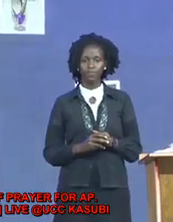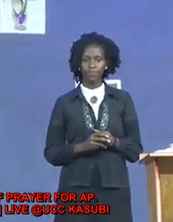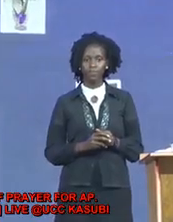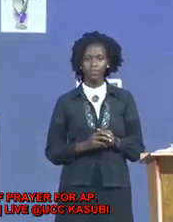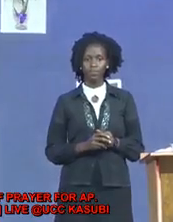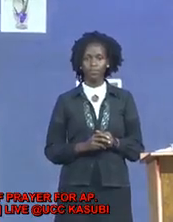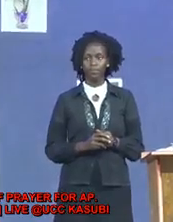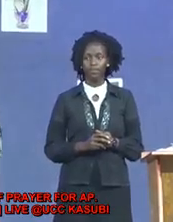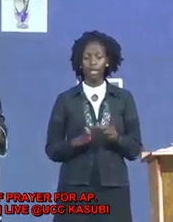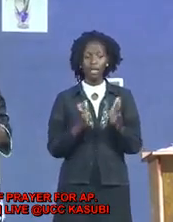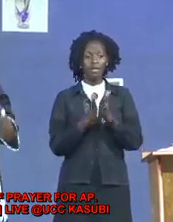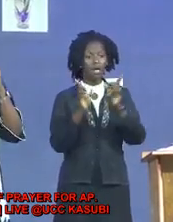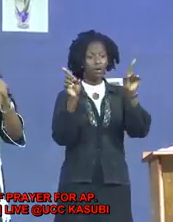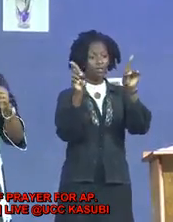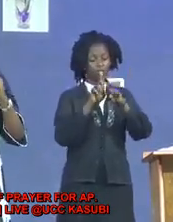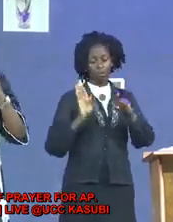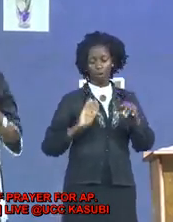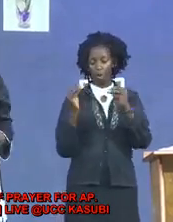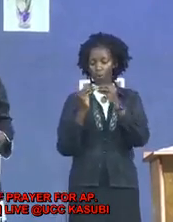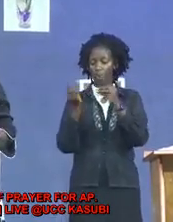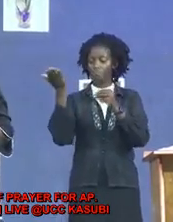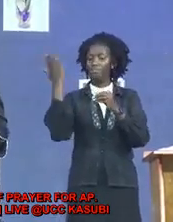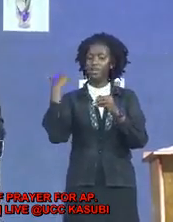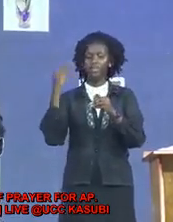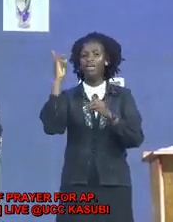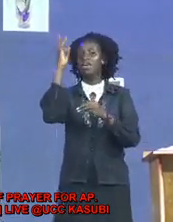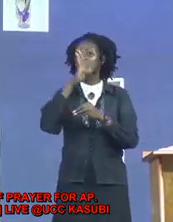Ephraim Muganzi ajja kuwona.